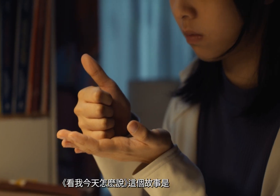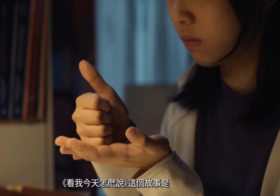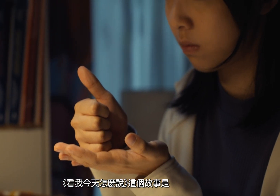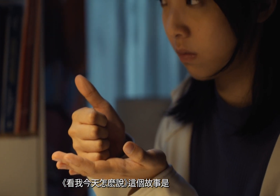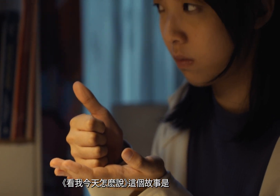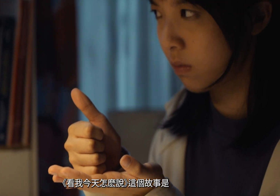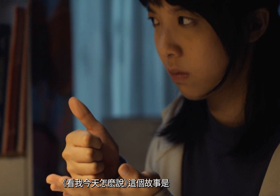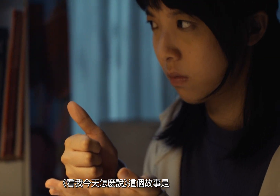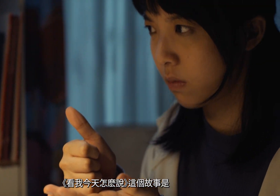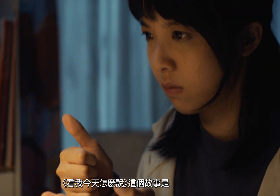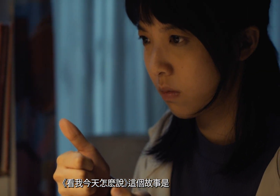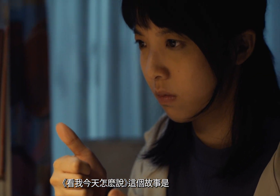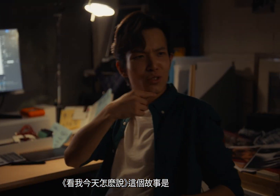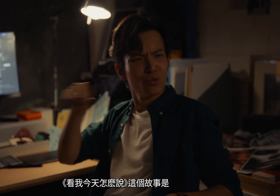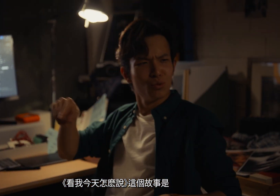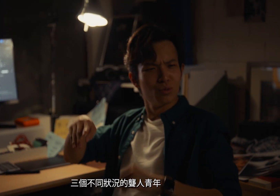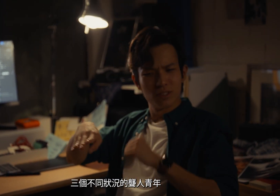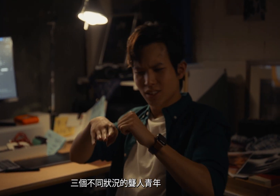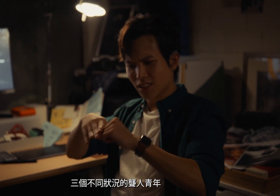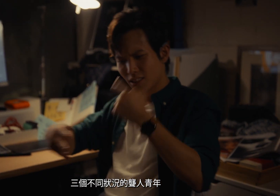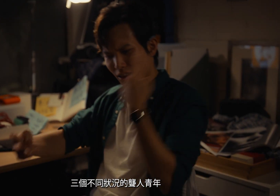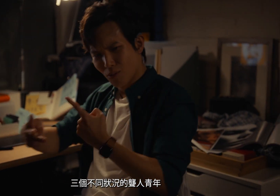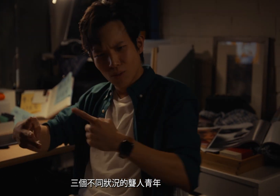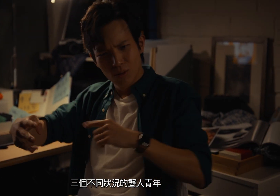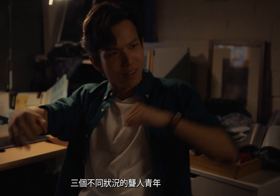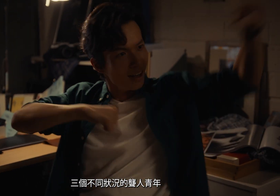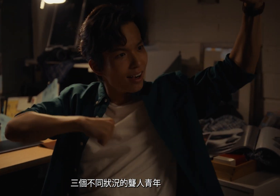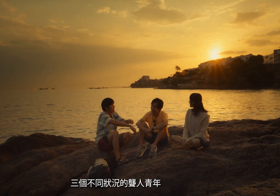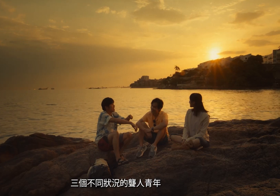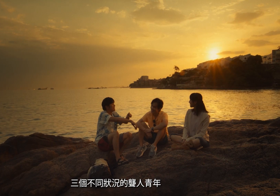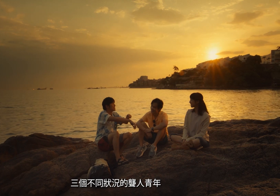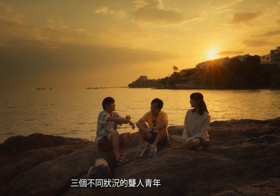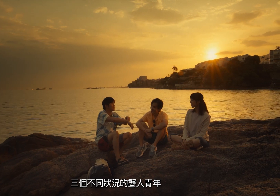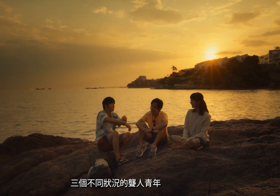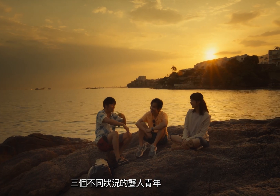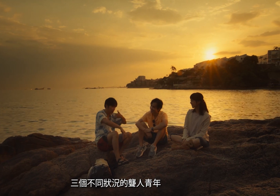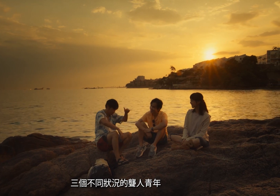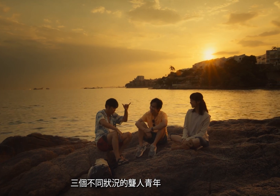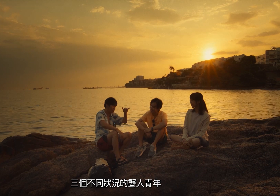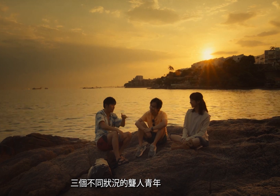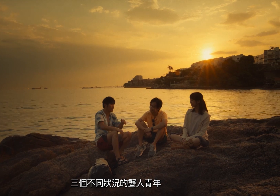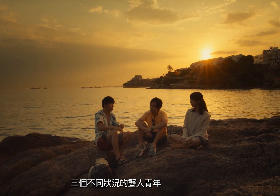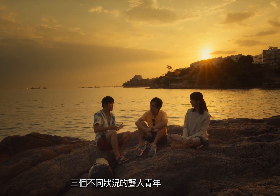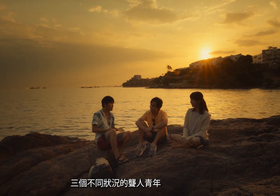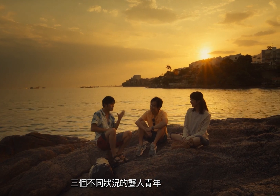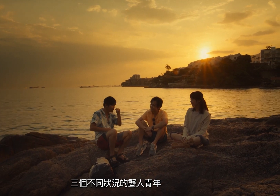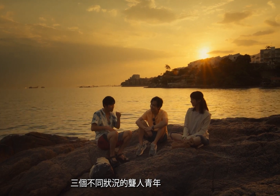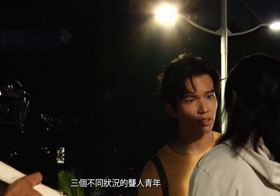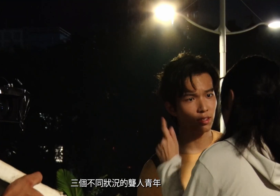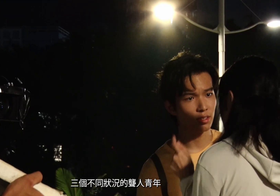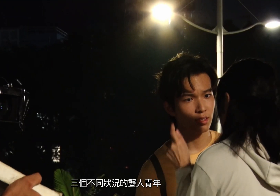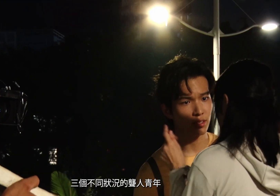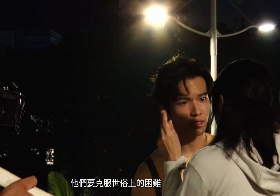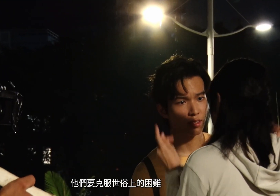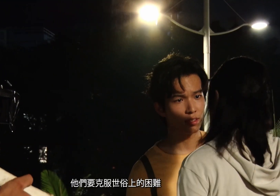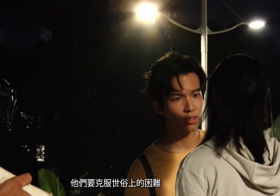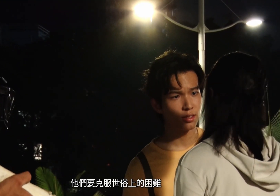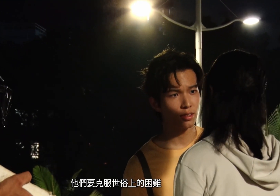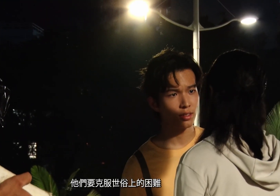咁看我今天怎麼說呢個故事係三個唔同狀況嘅聾人青年，佢哋要